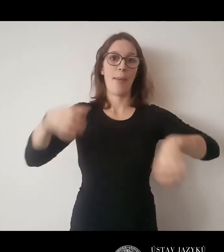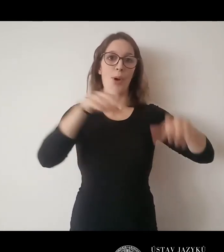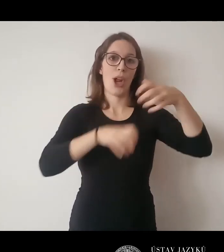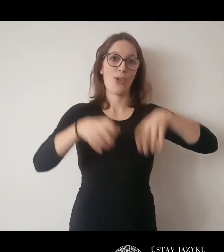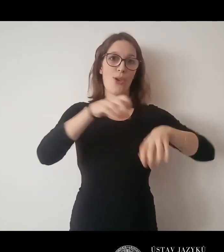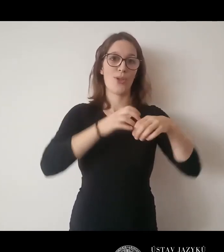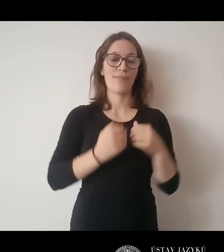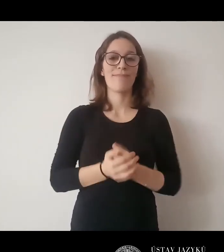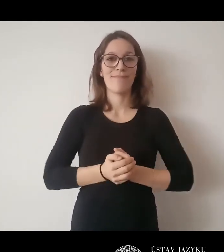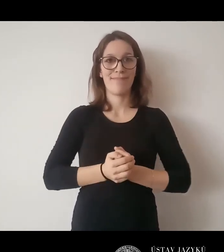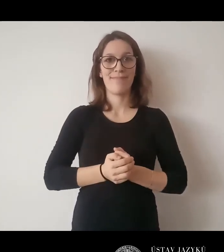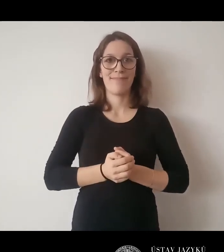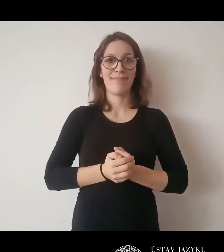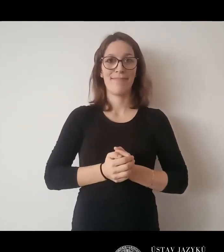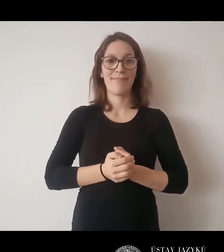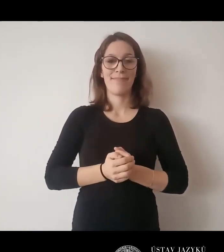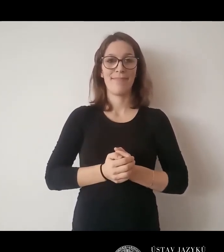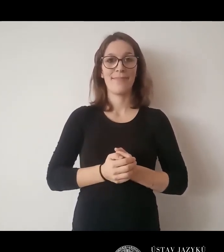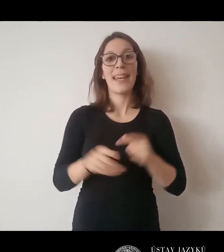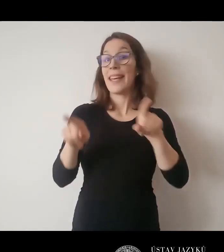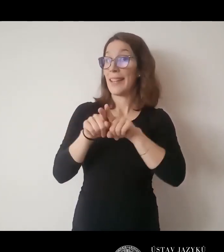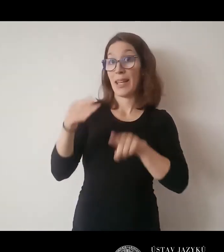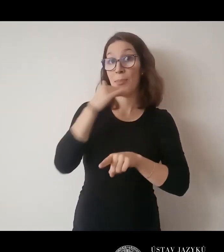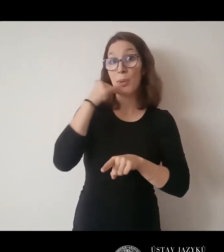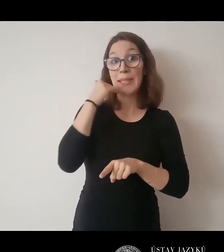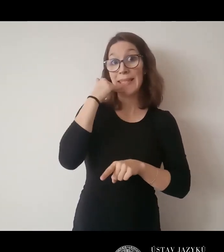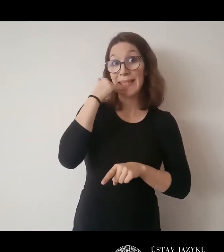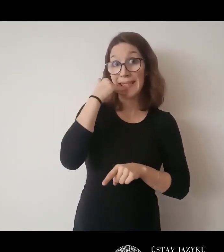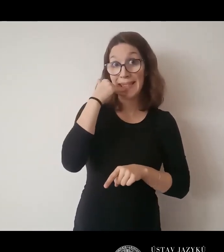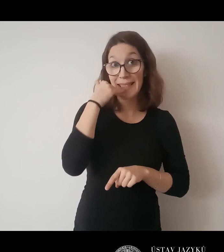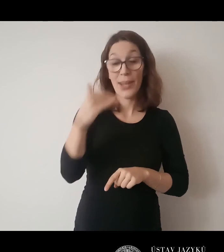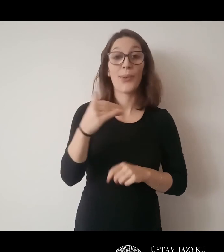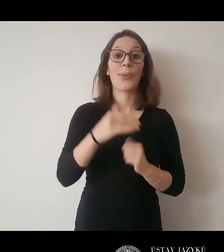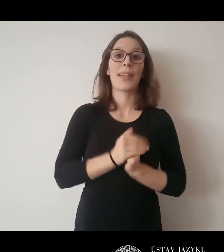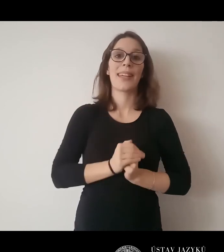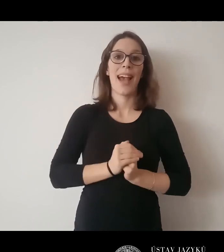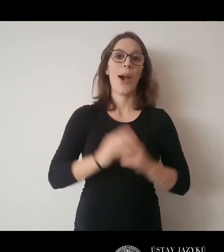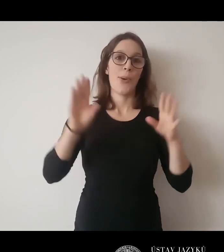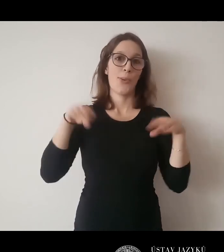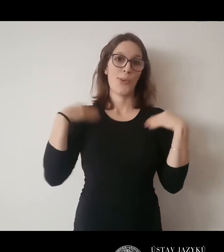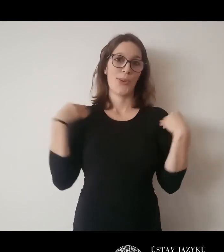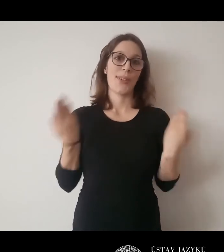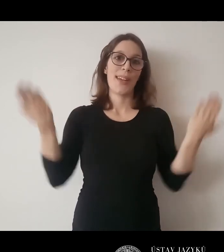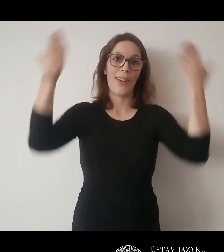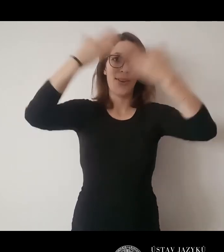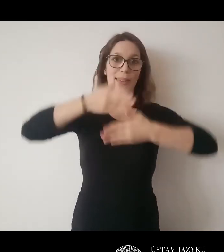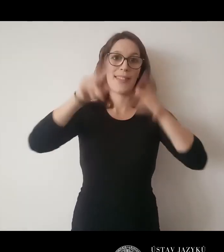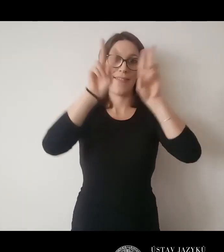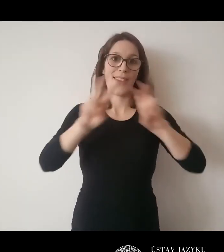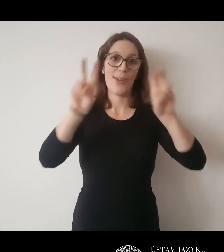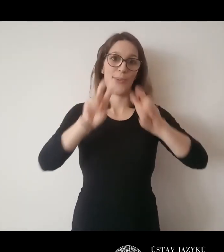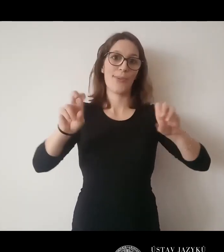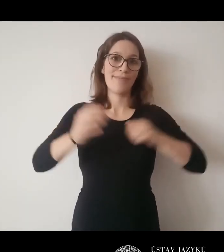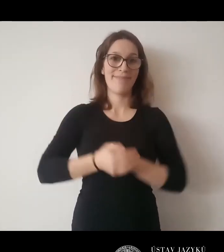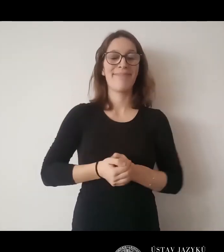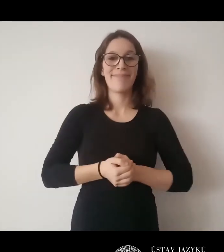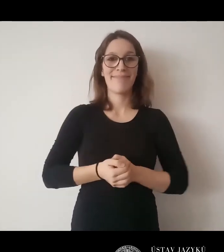při Pedagogické fakultě Univerzity Jana Evangelisty Purkyně. Ještě jednou děkujeme a užijte si jedno cviců.